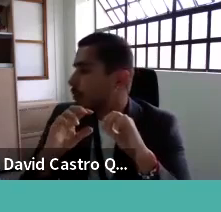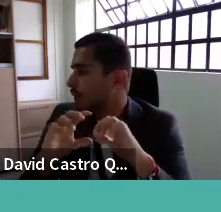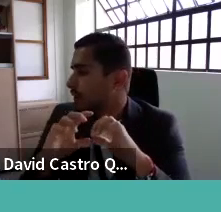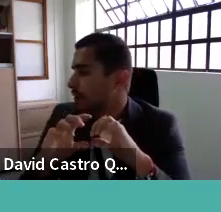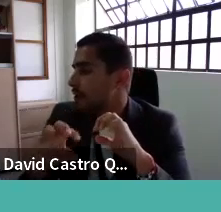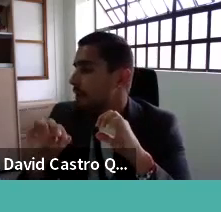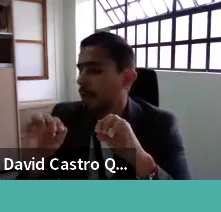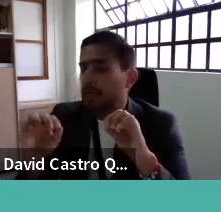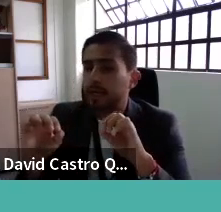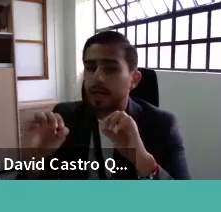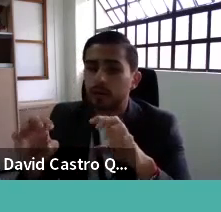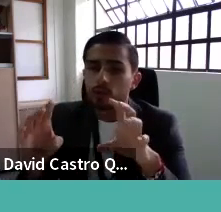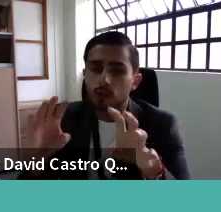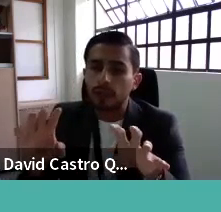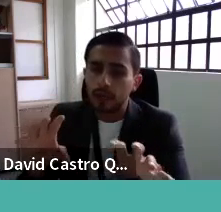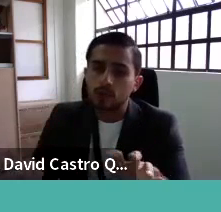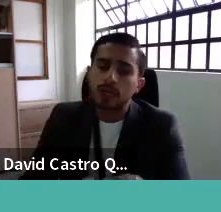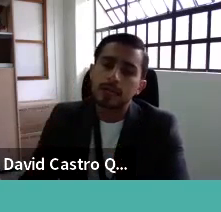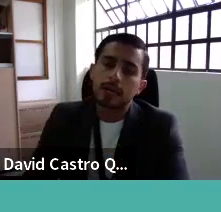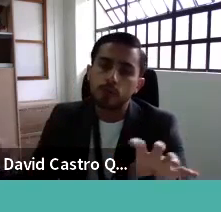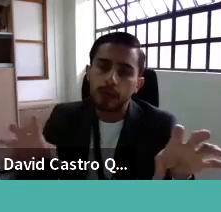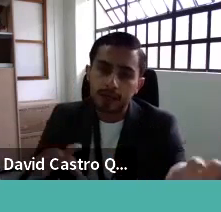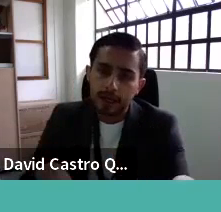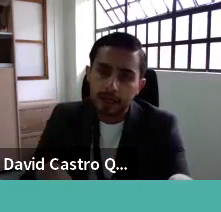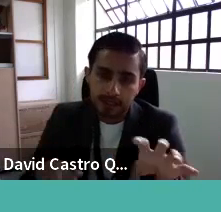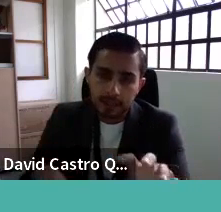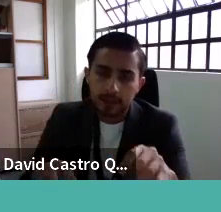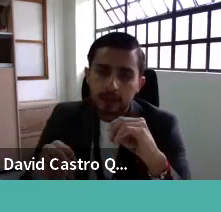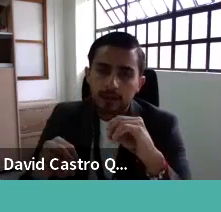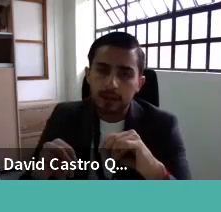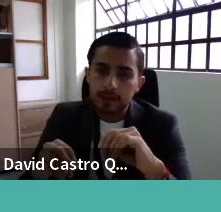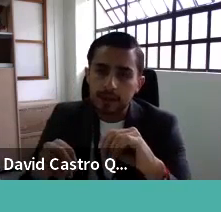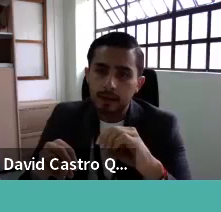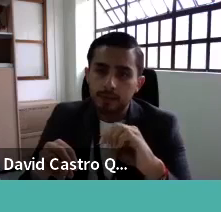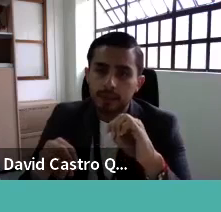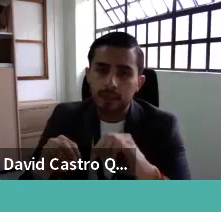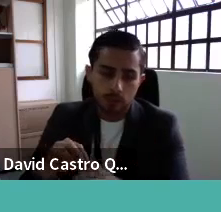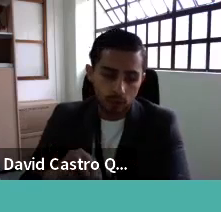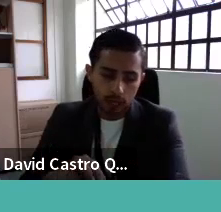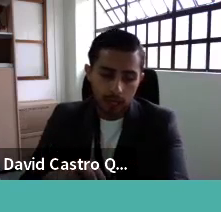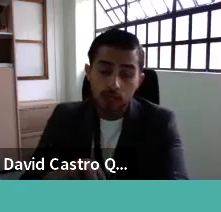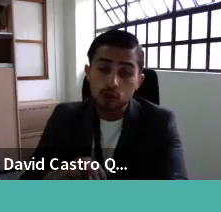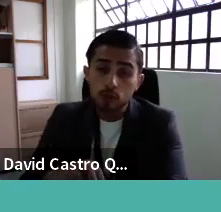cuenta para ir agregando los comentarios, que en ese caso pueda ser aquí en el chat de esta presentación en Zoom,